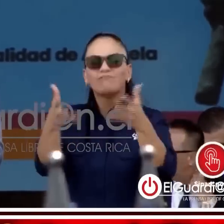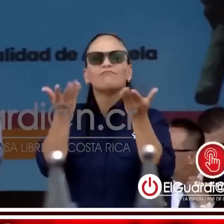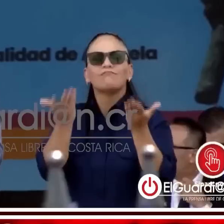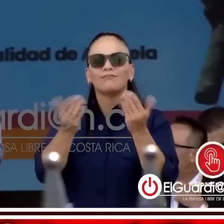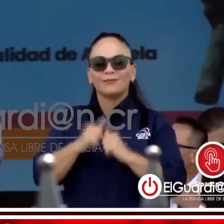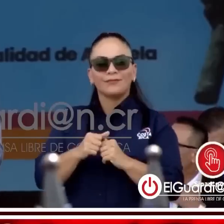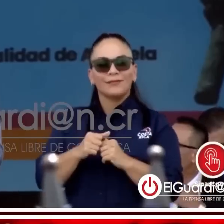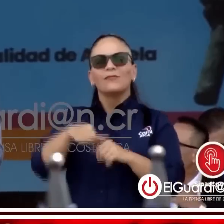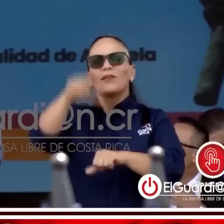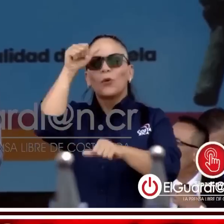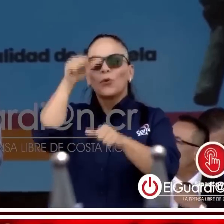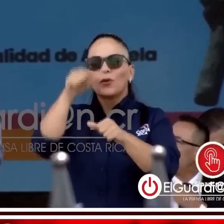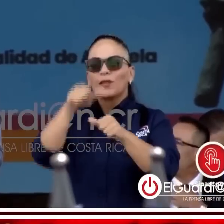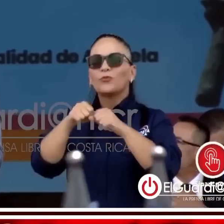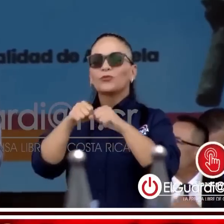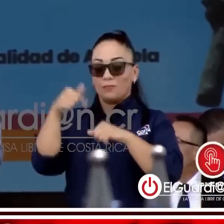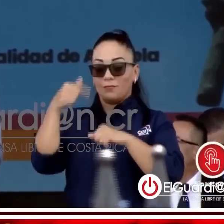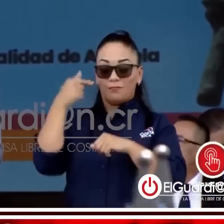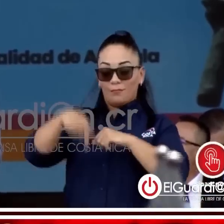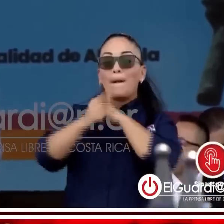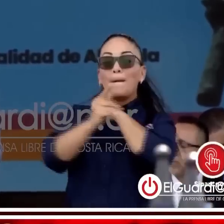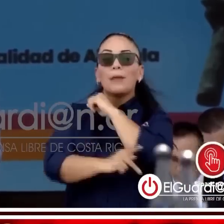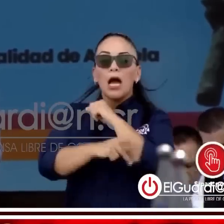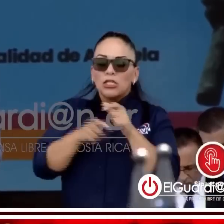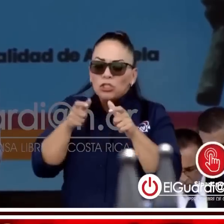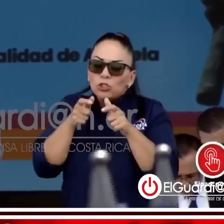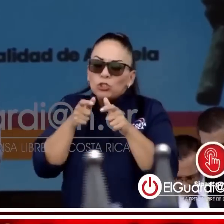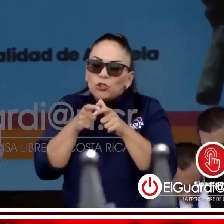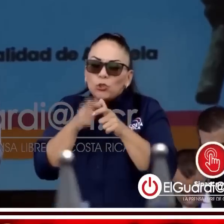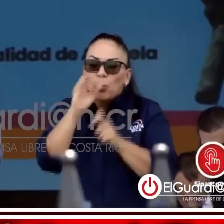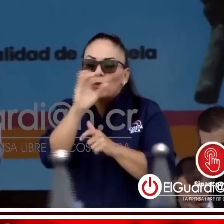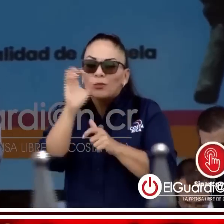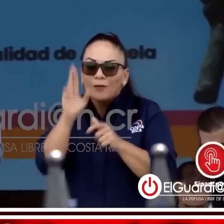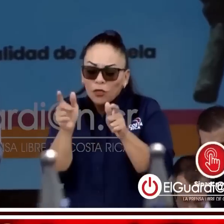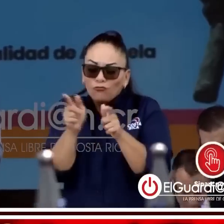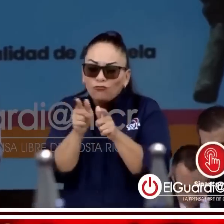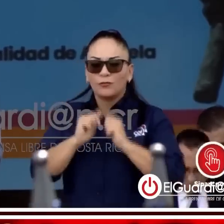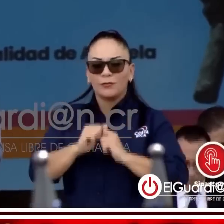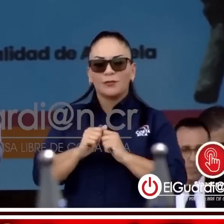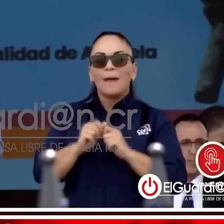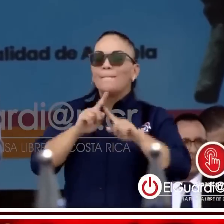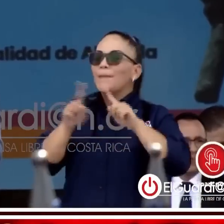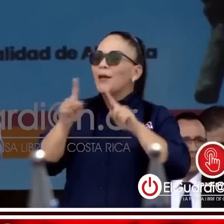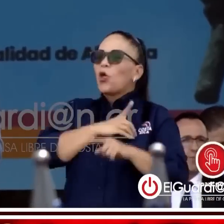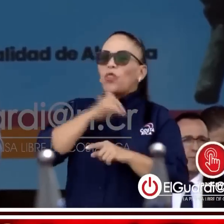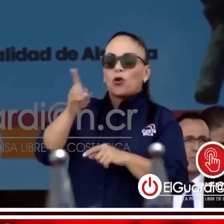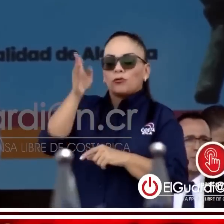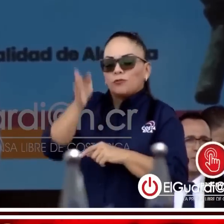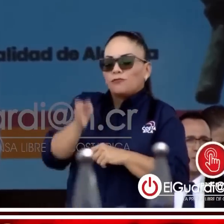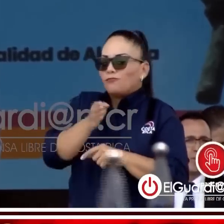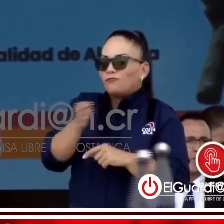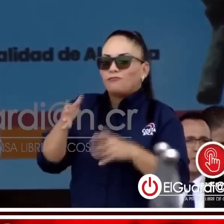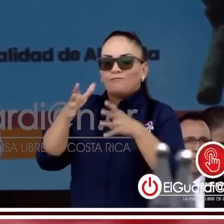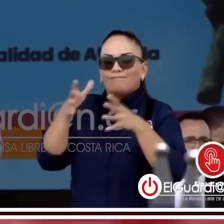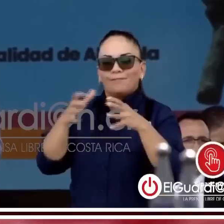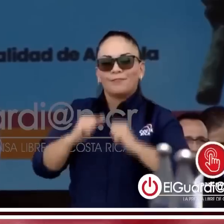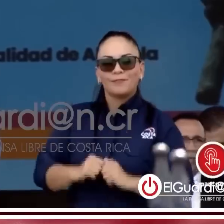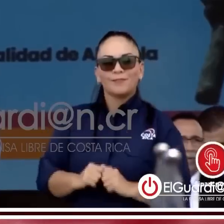país chiquito, bendecido por Dios, porque